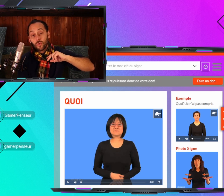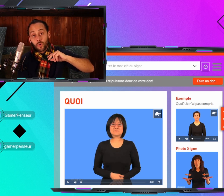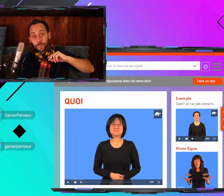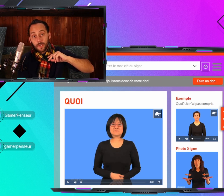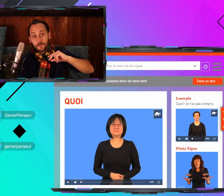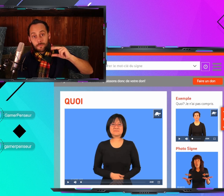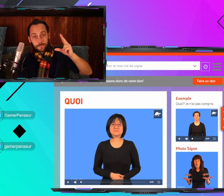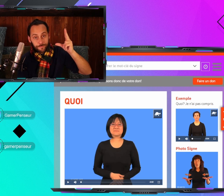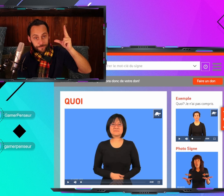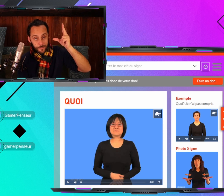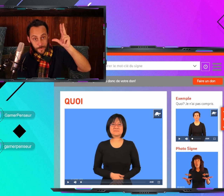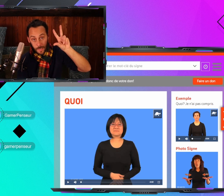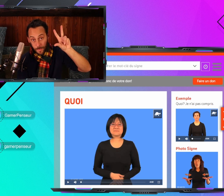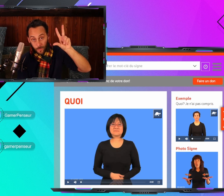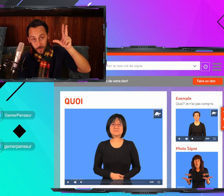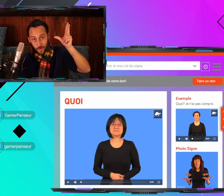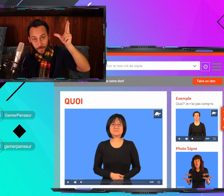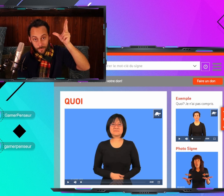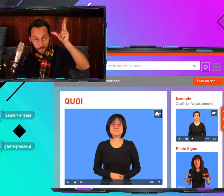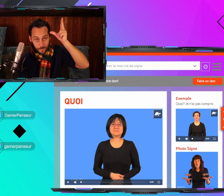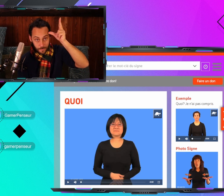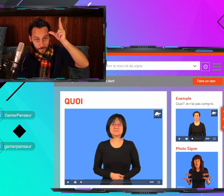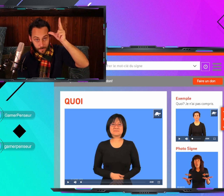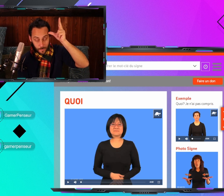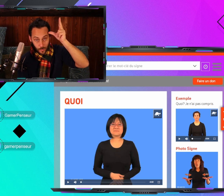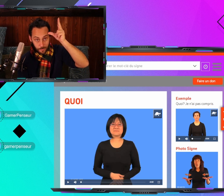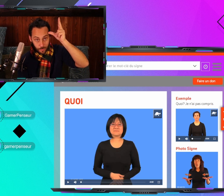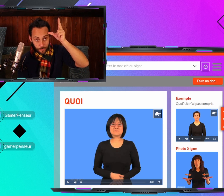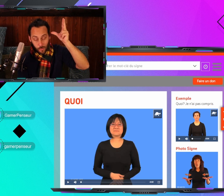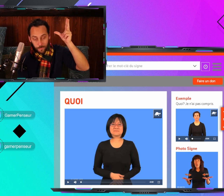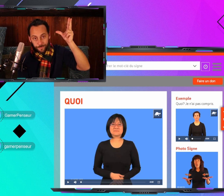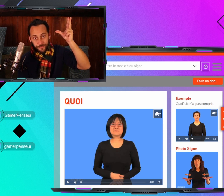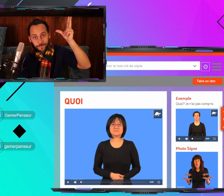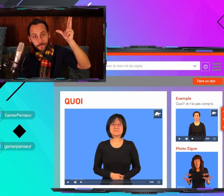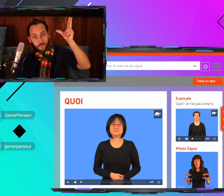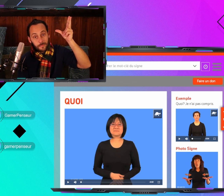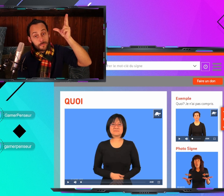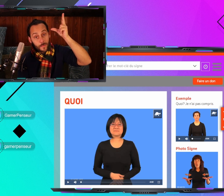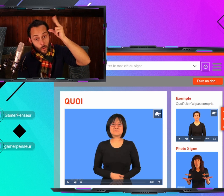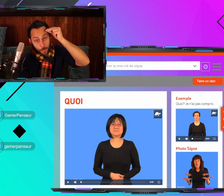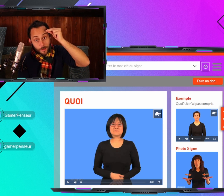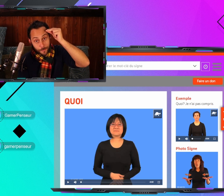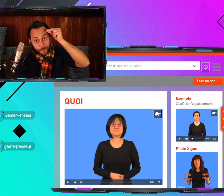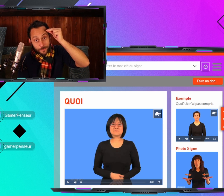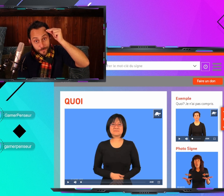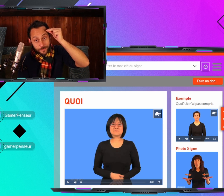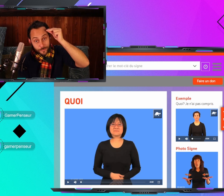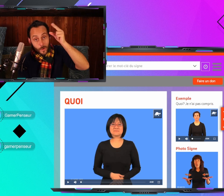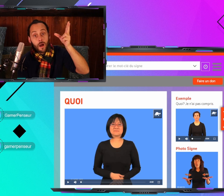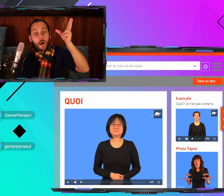Inversement, le compris, c'est les mêmes 3 doigts au niveau du front. Compris.